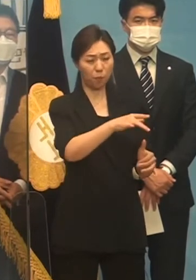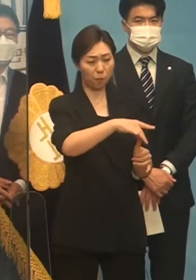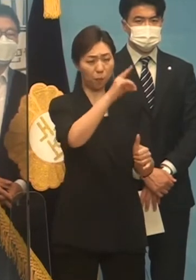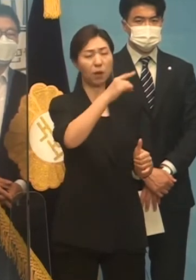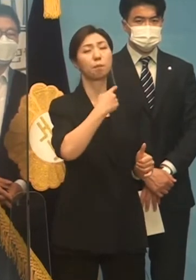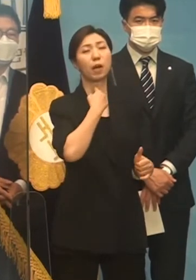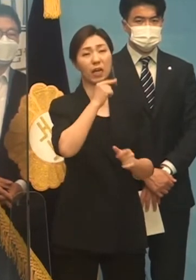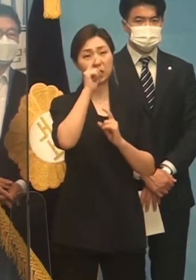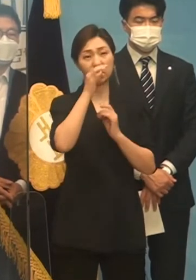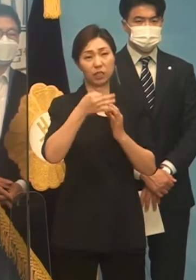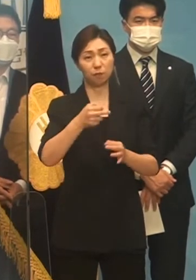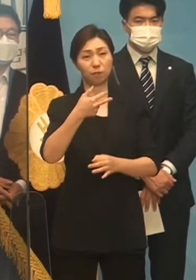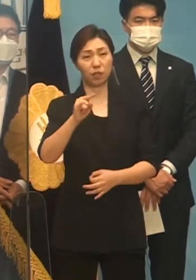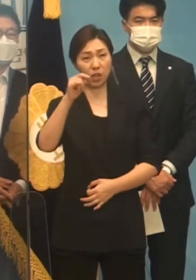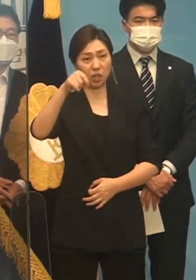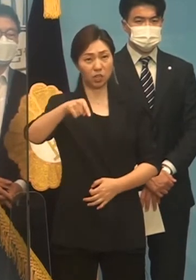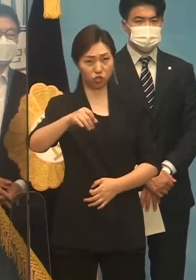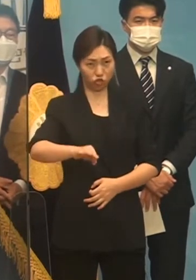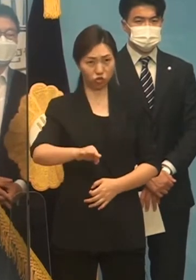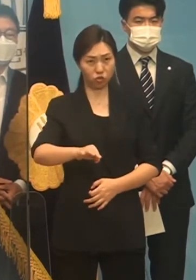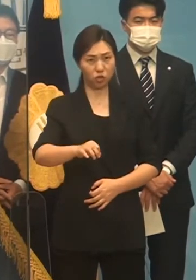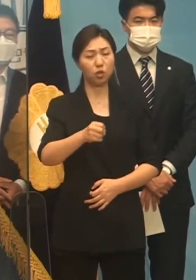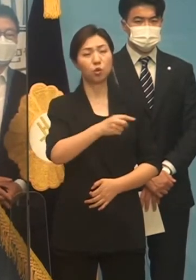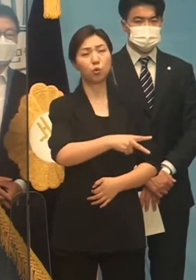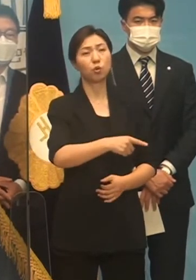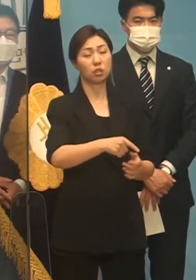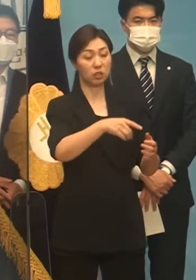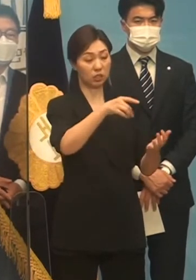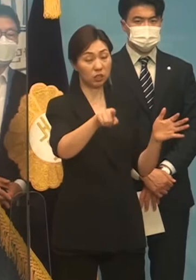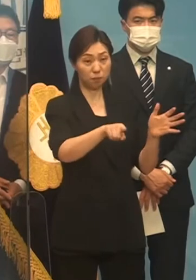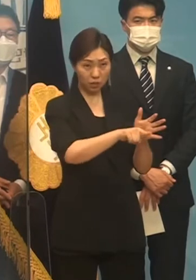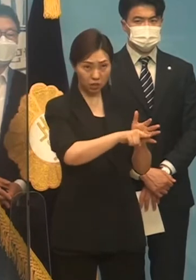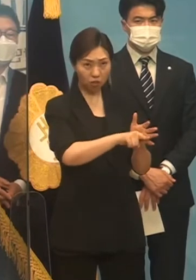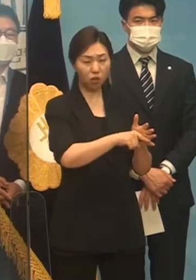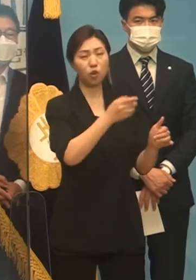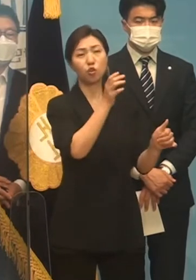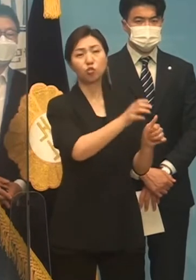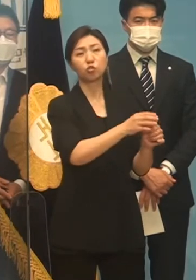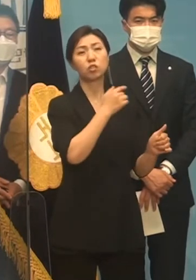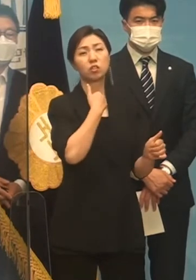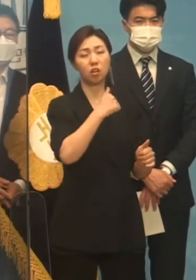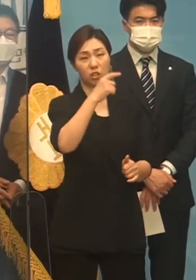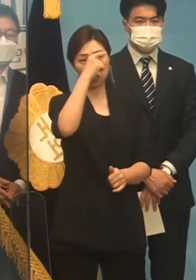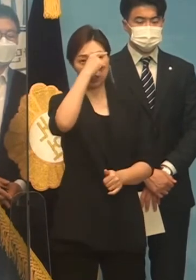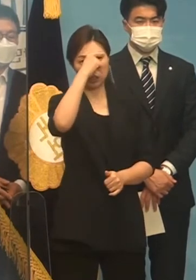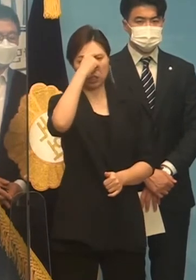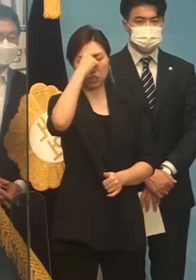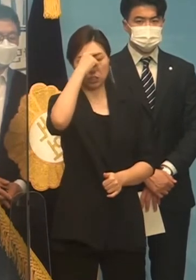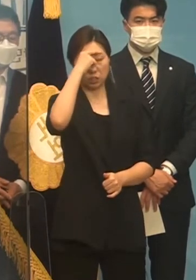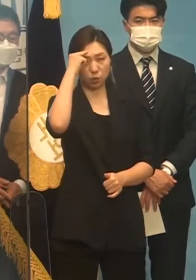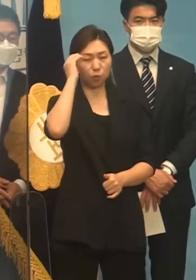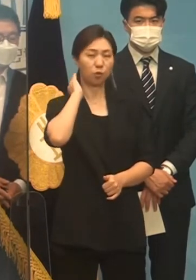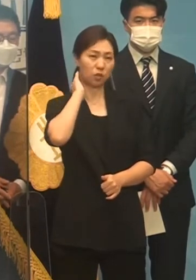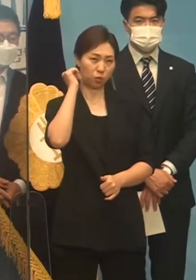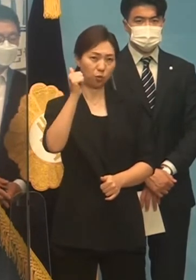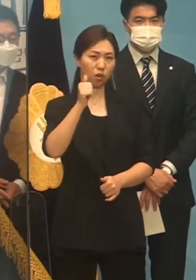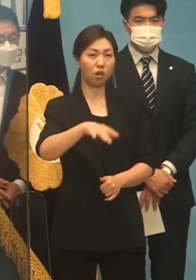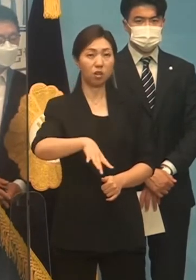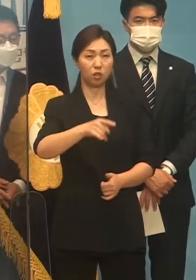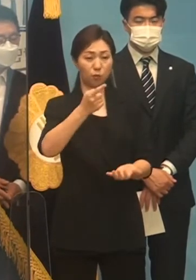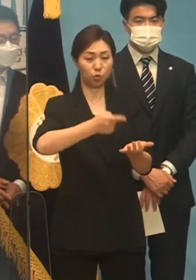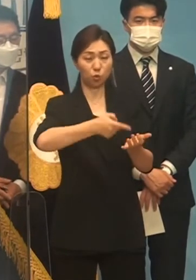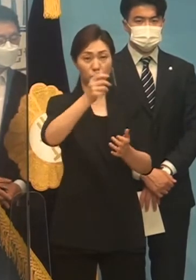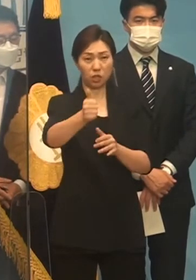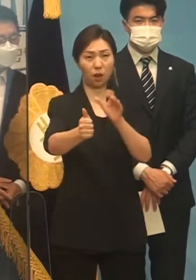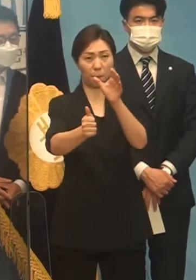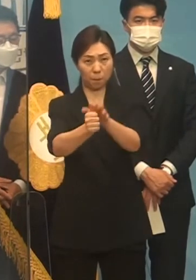취임사를 선택했던 노무현 대통령입니다. 그를 초대 총리로 삼았던 문재인 대통령입니다.